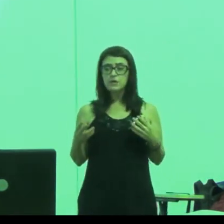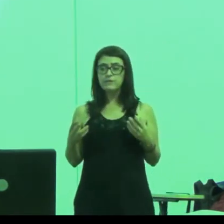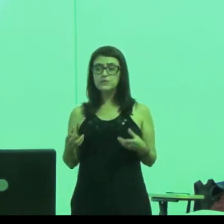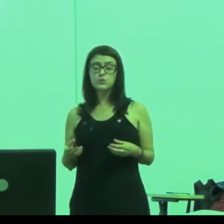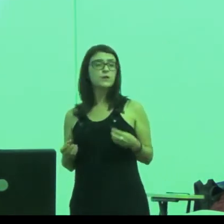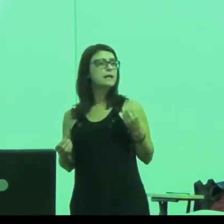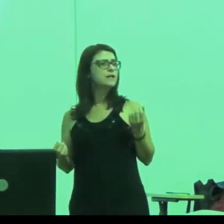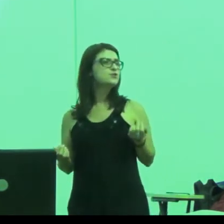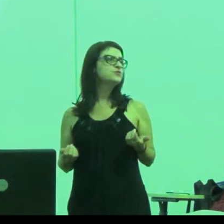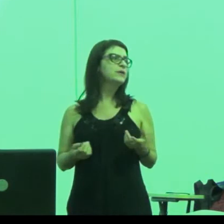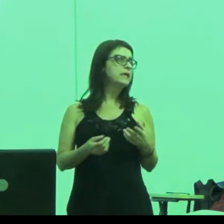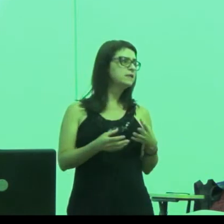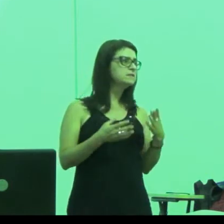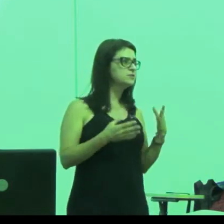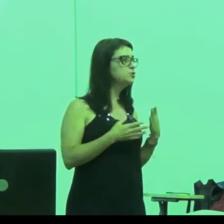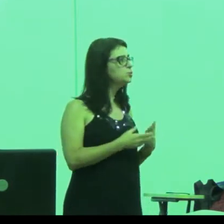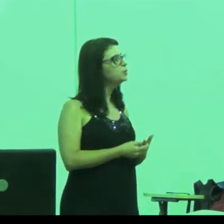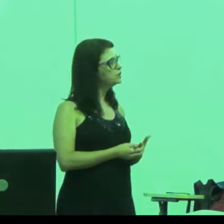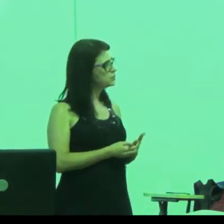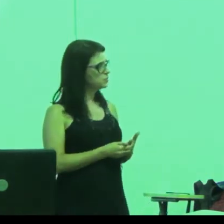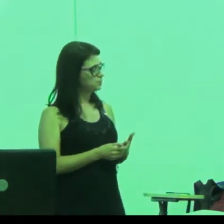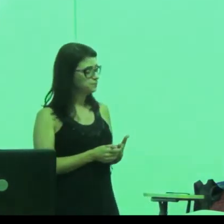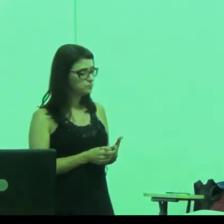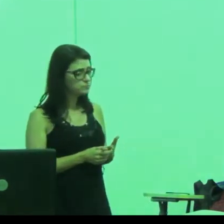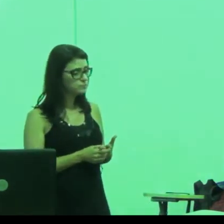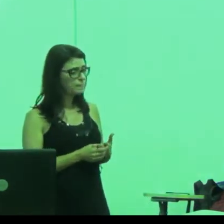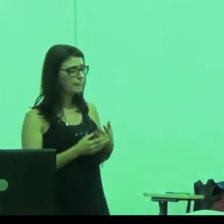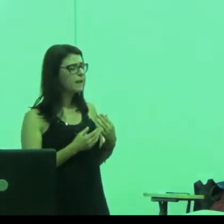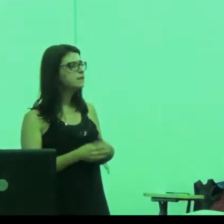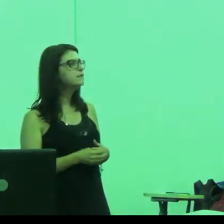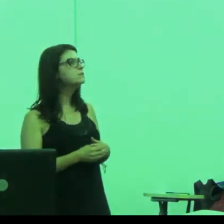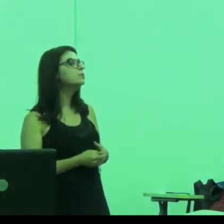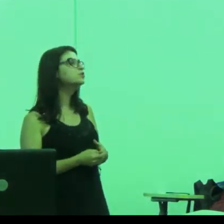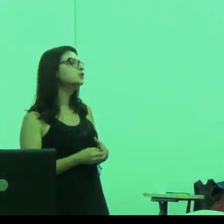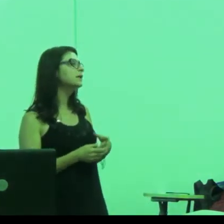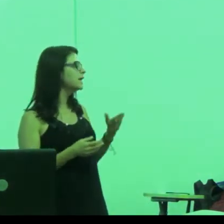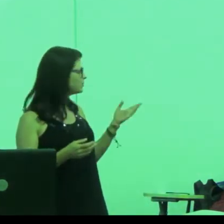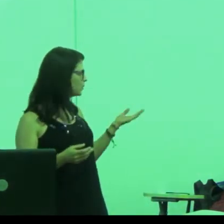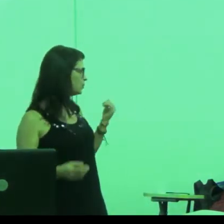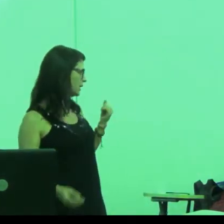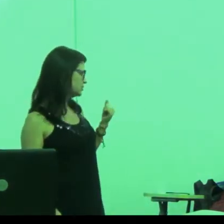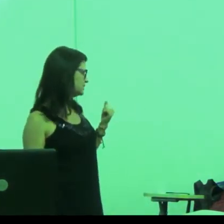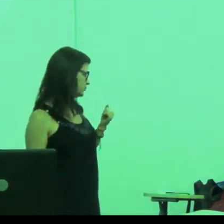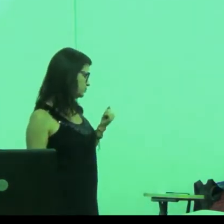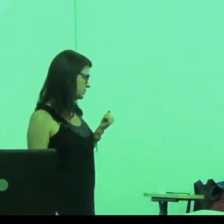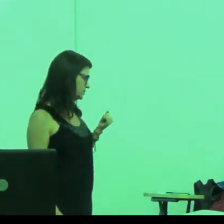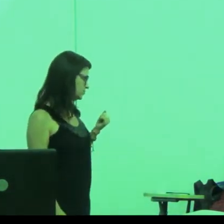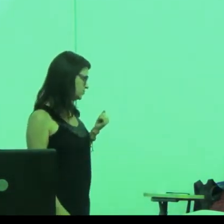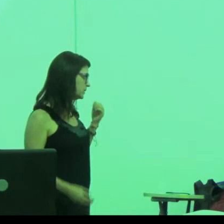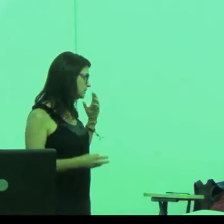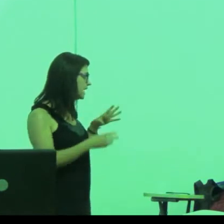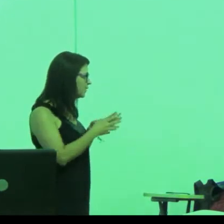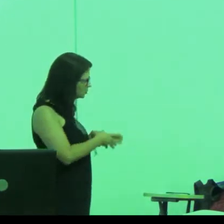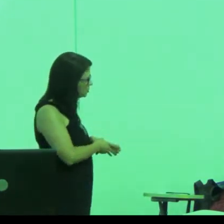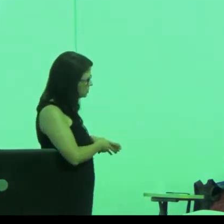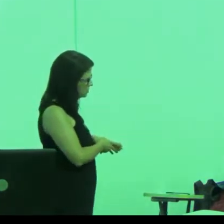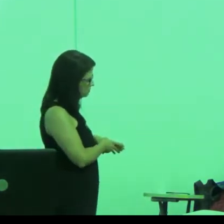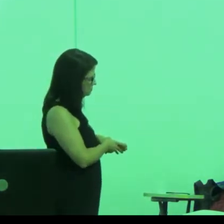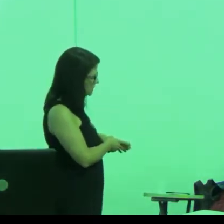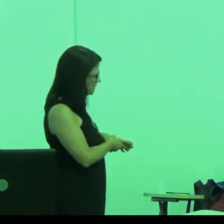faço. Só que a grande diferença de tudo isso é que antes eu não me enxergava como parte desse processo da autoria. Eu